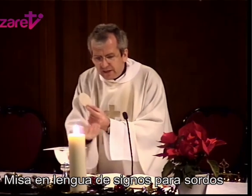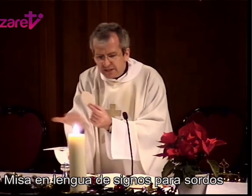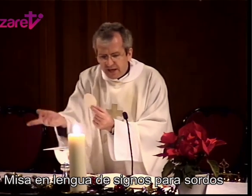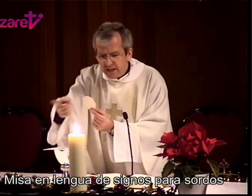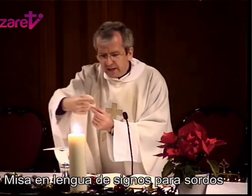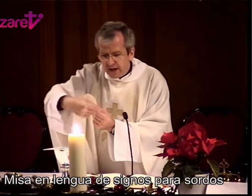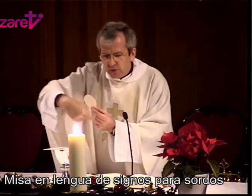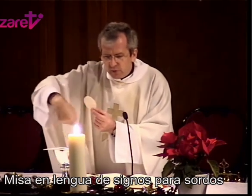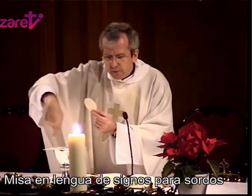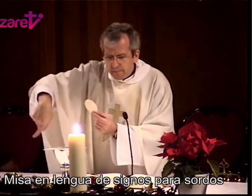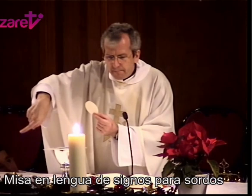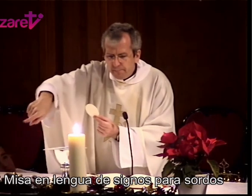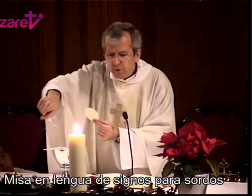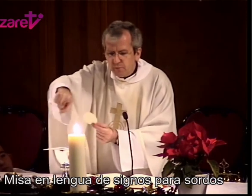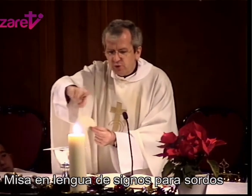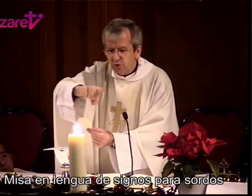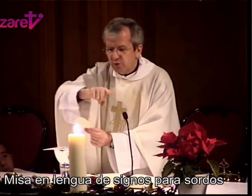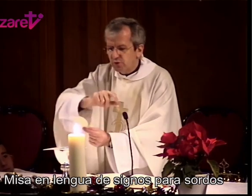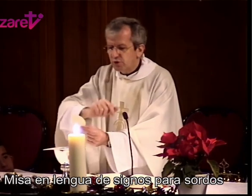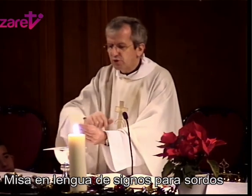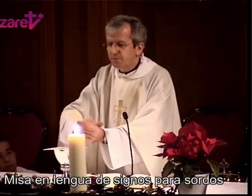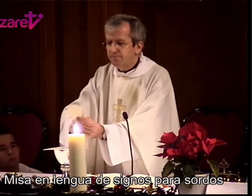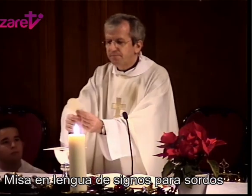será entregado por vosotros.